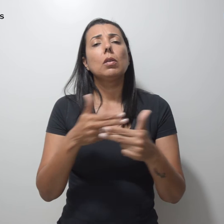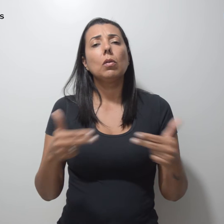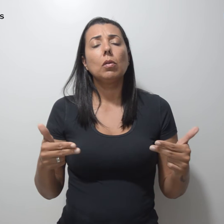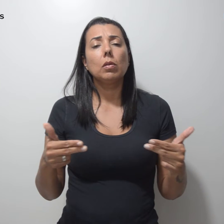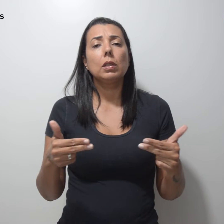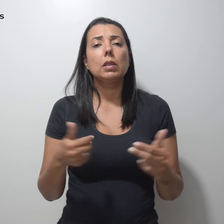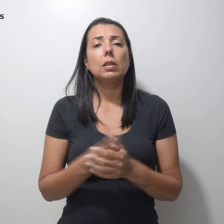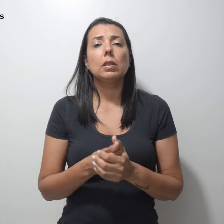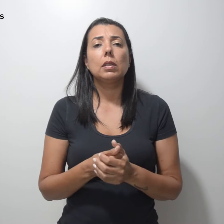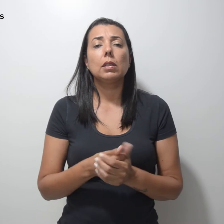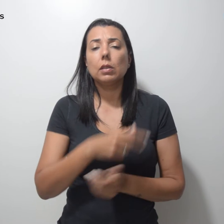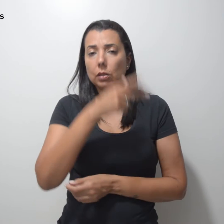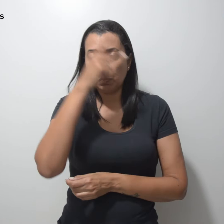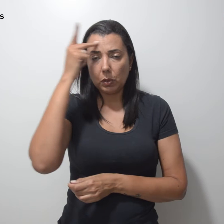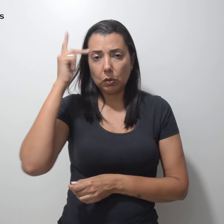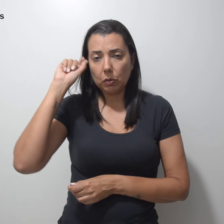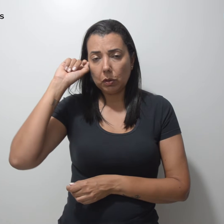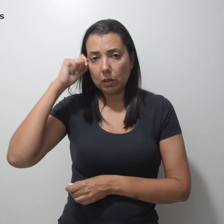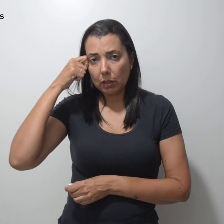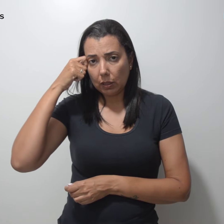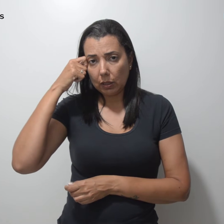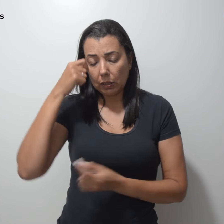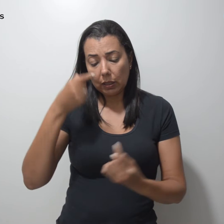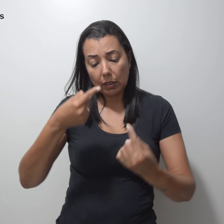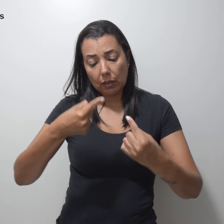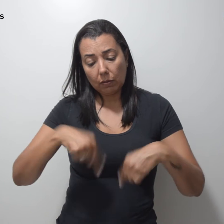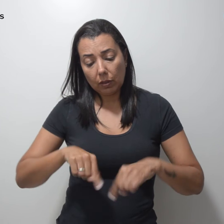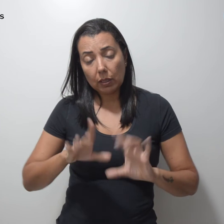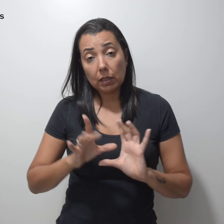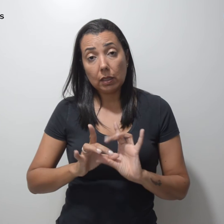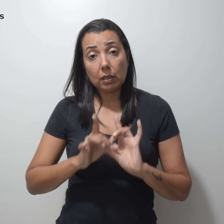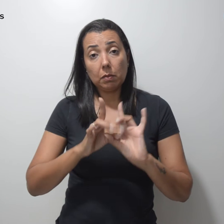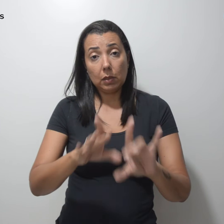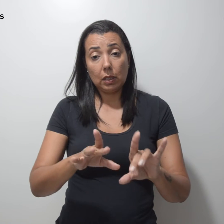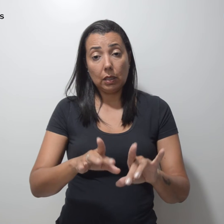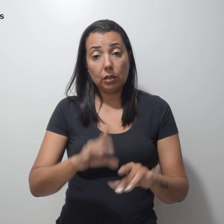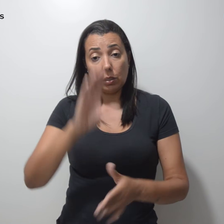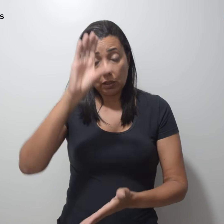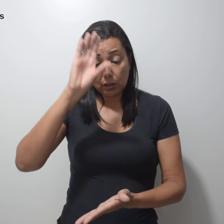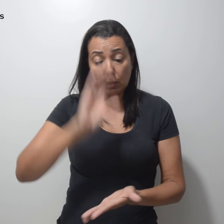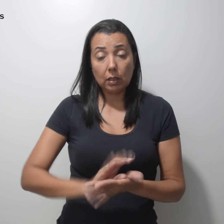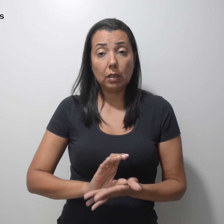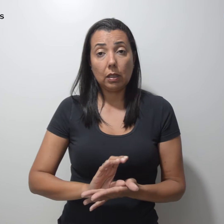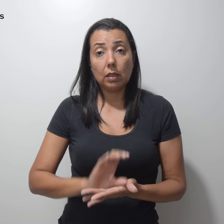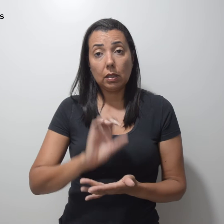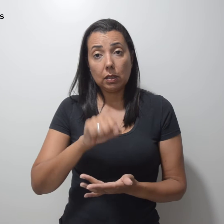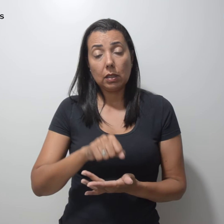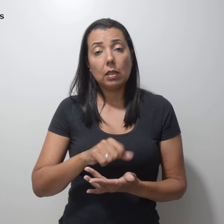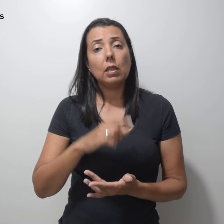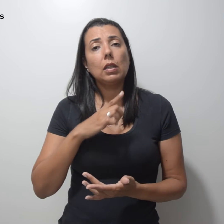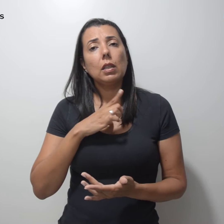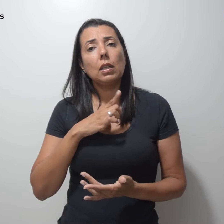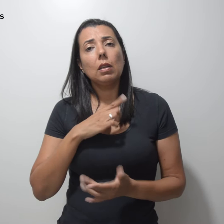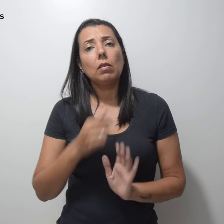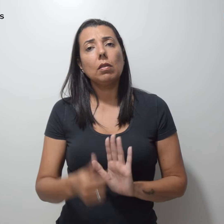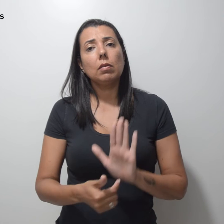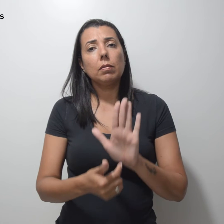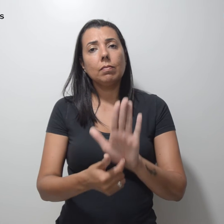agência de pessoas negras em defesa da liberdade e cidadania, houve uma expressiva presença